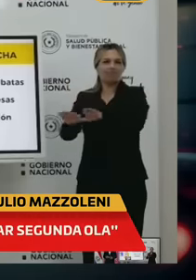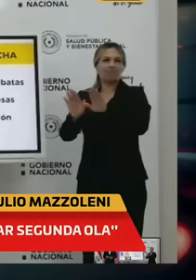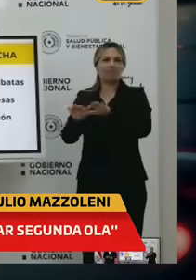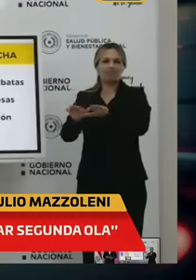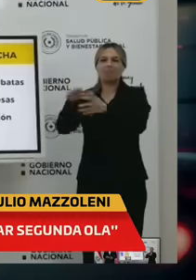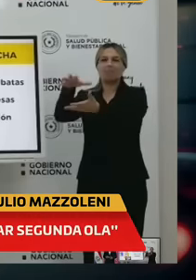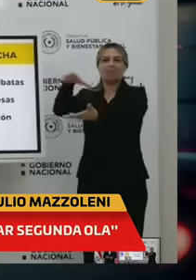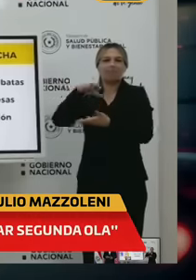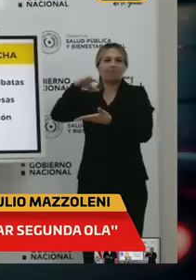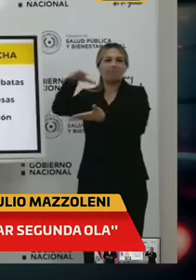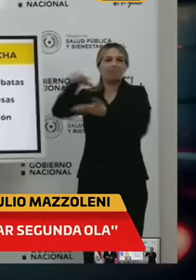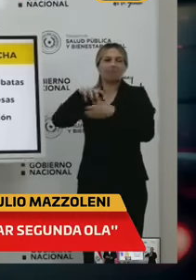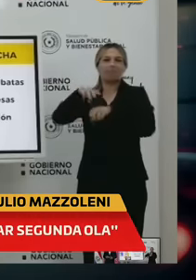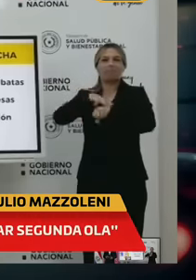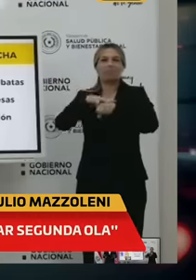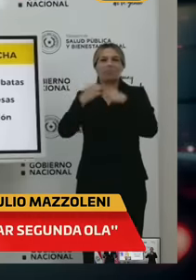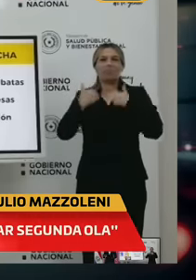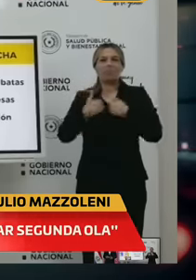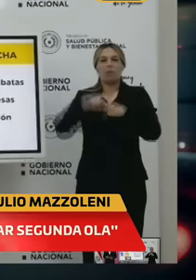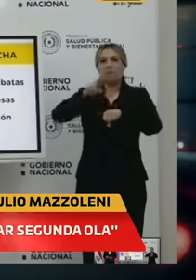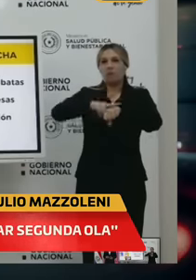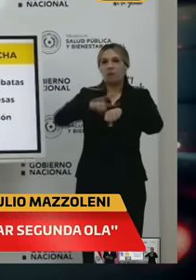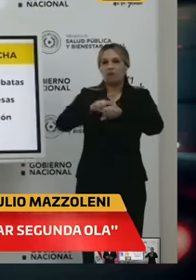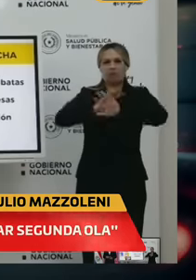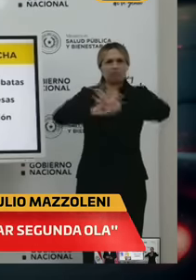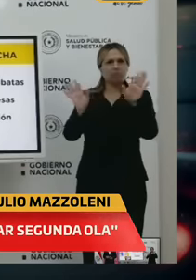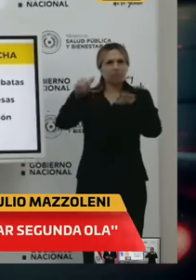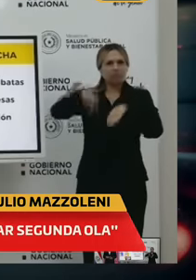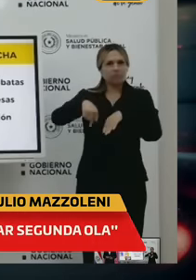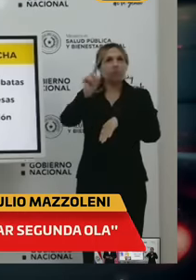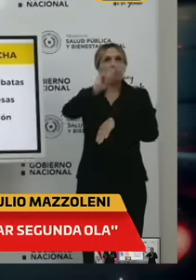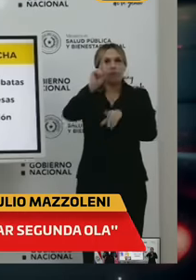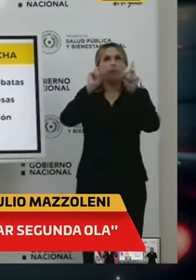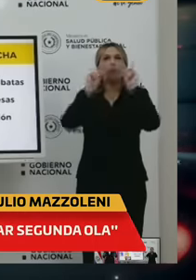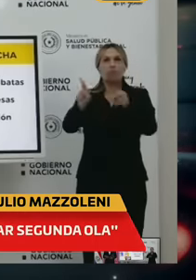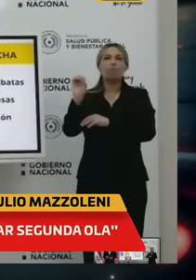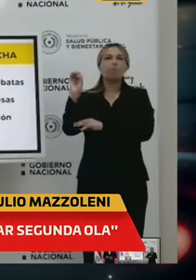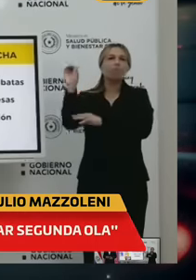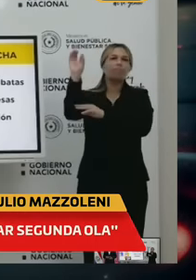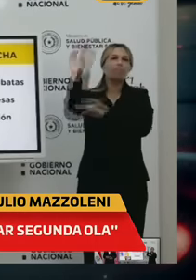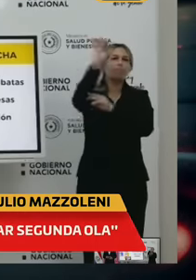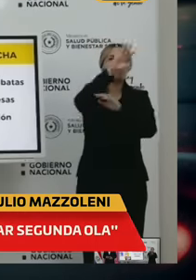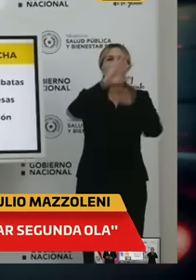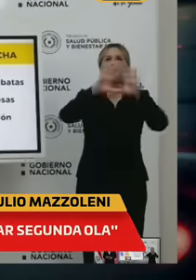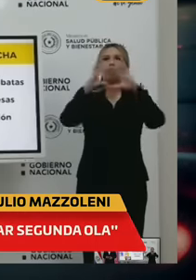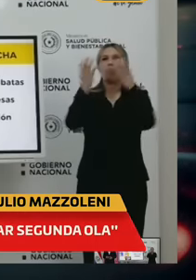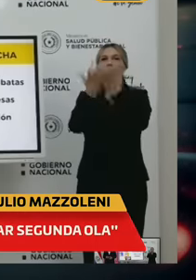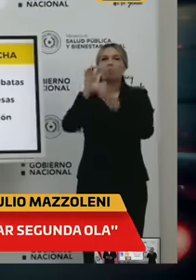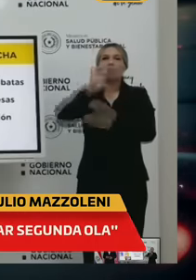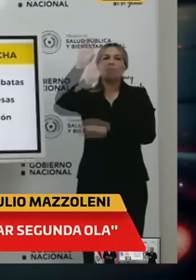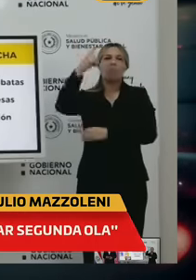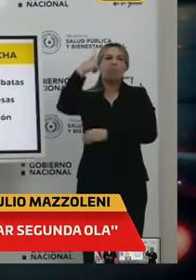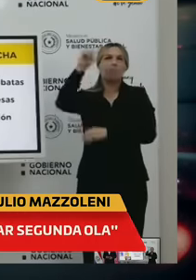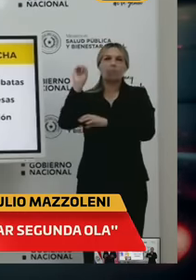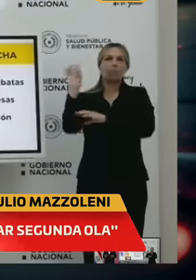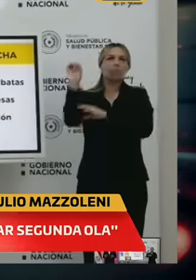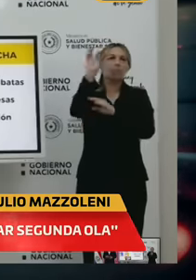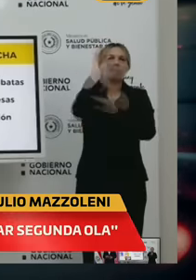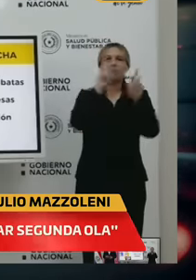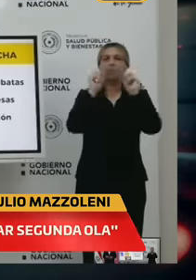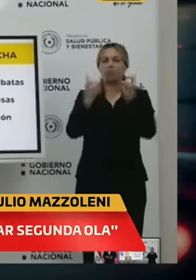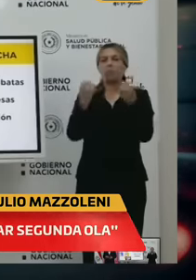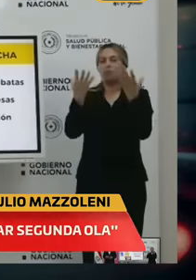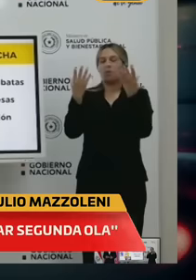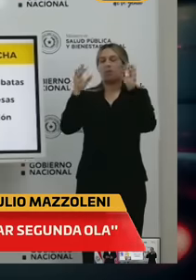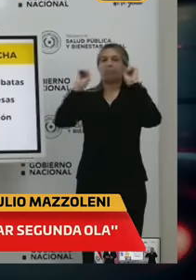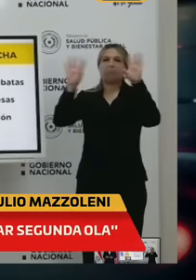incluso exportar al exterior. Así que realmente nuestras congratulaciones a este sector tan